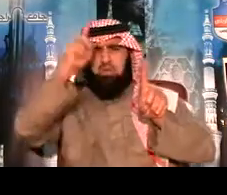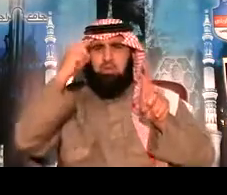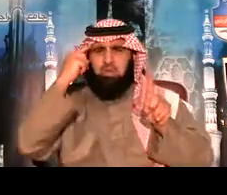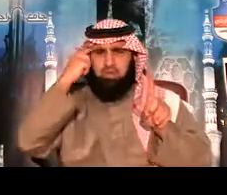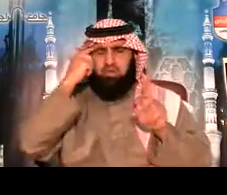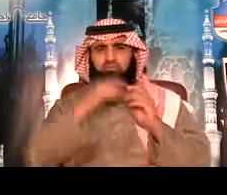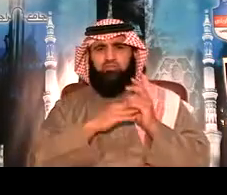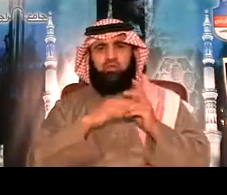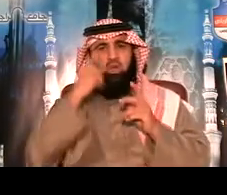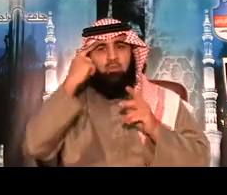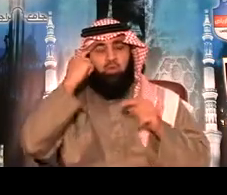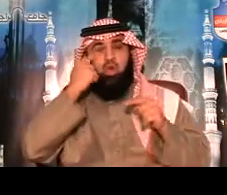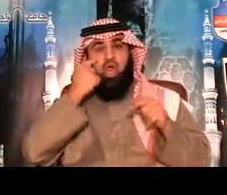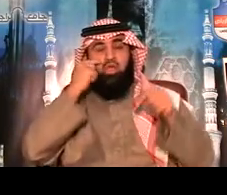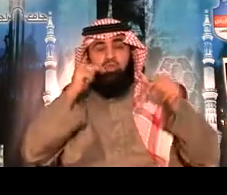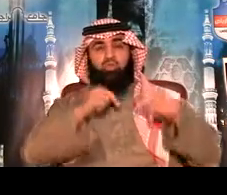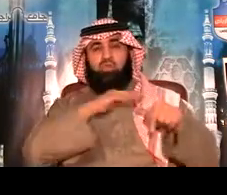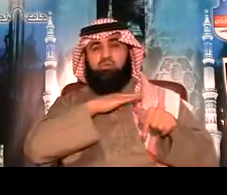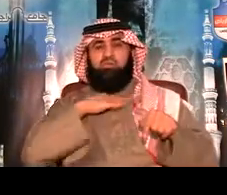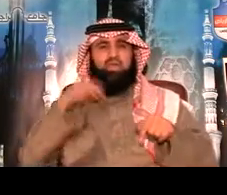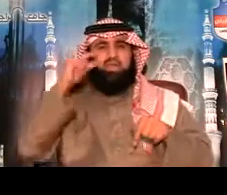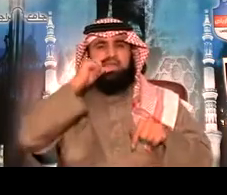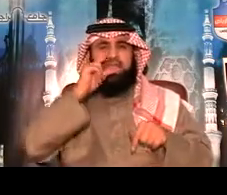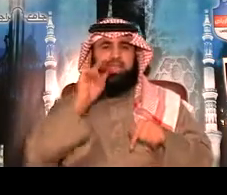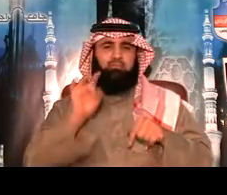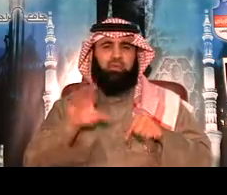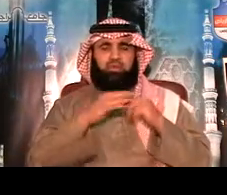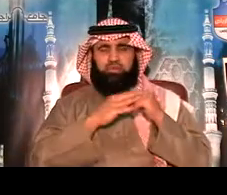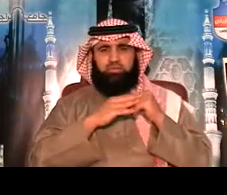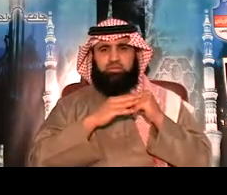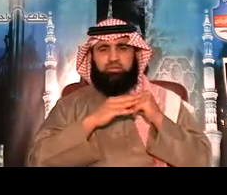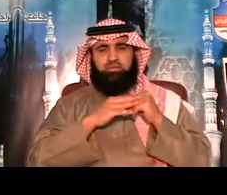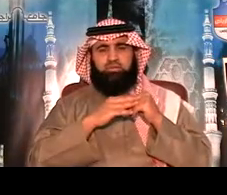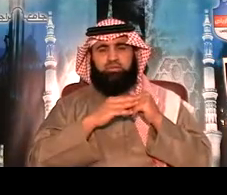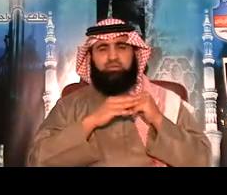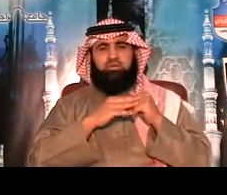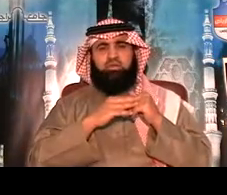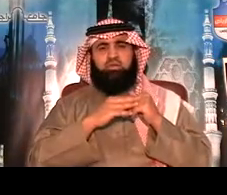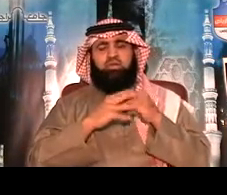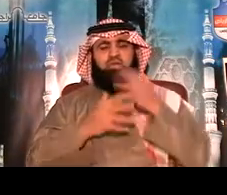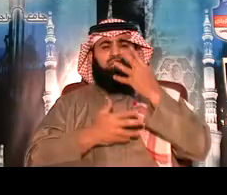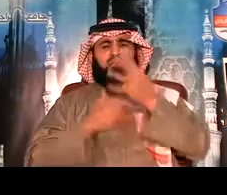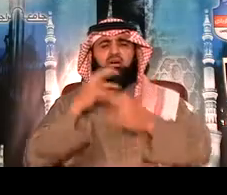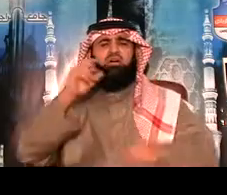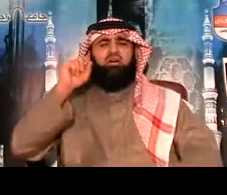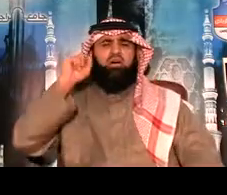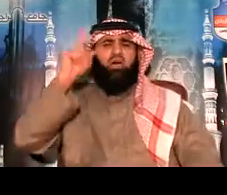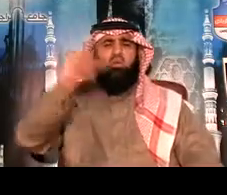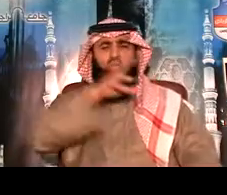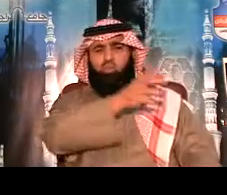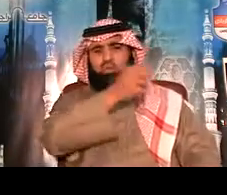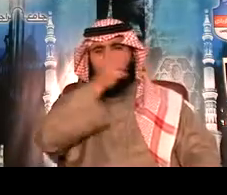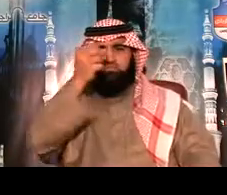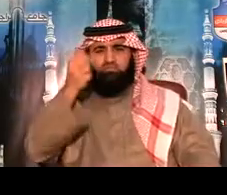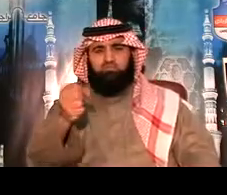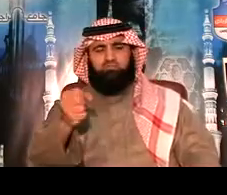يختلون الدنيا بالدين، فيكونون أول من تسعر بهم النار يوم القيامة،